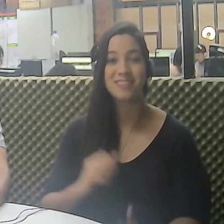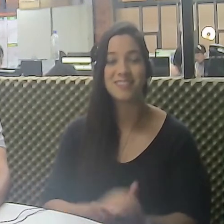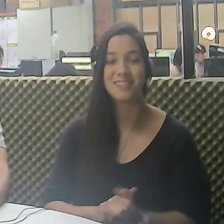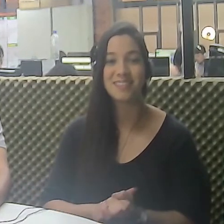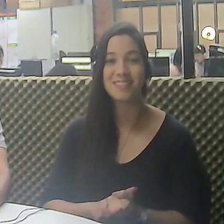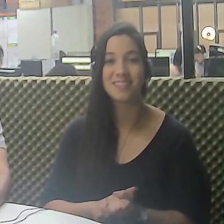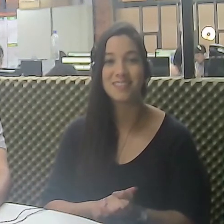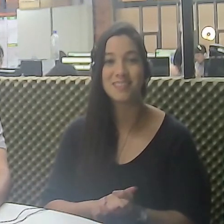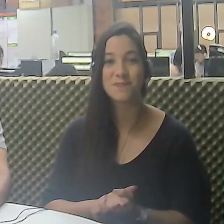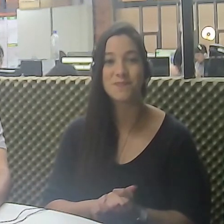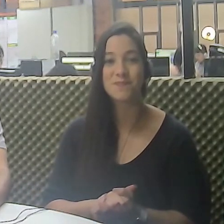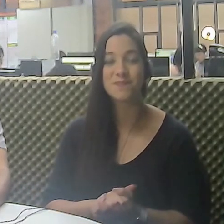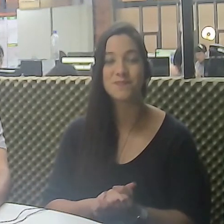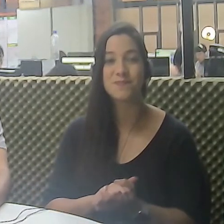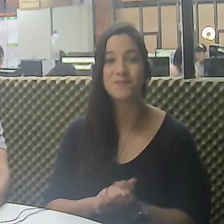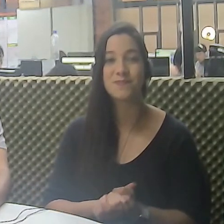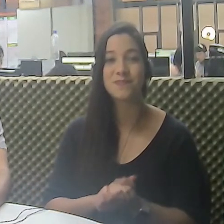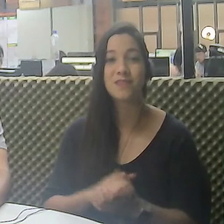3239-6700.